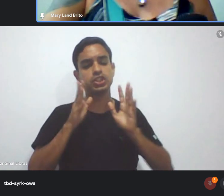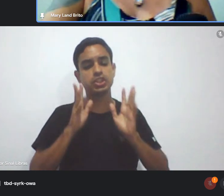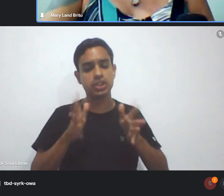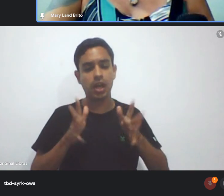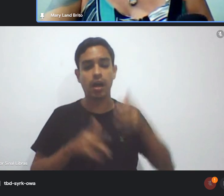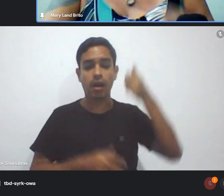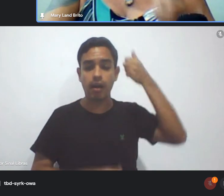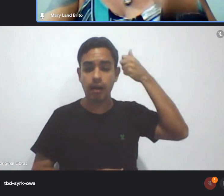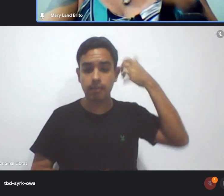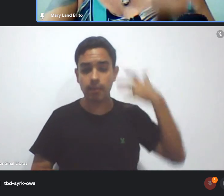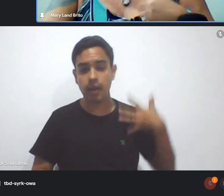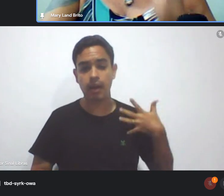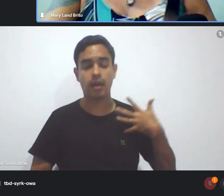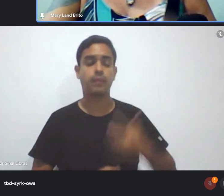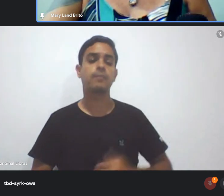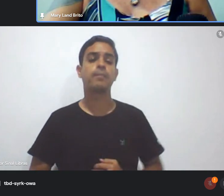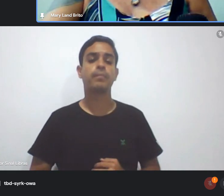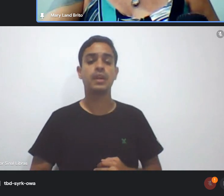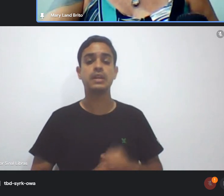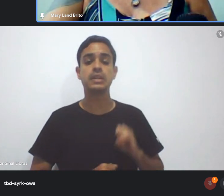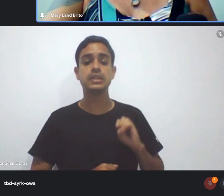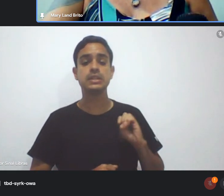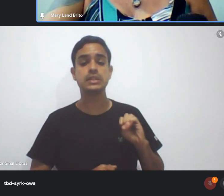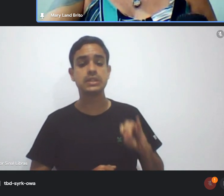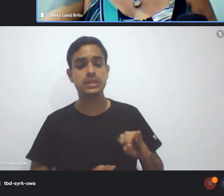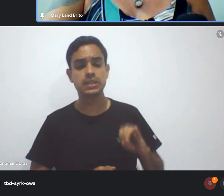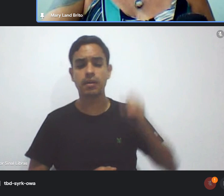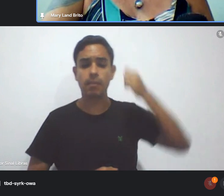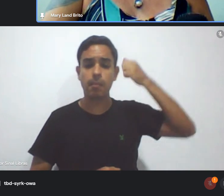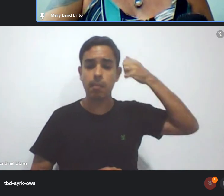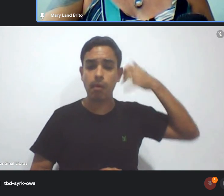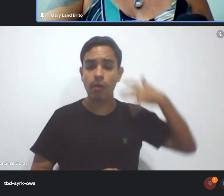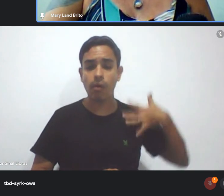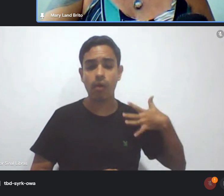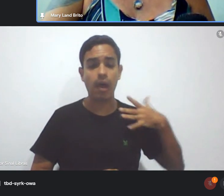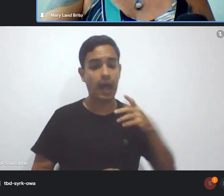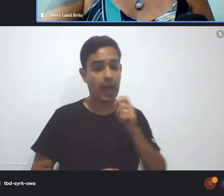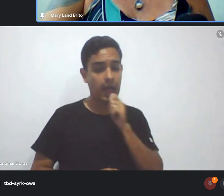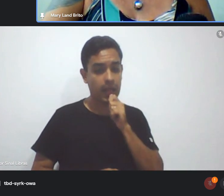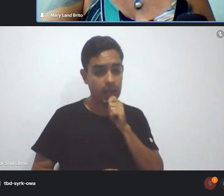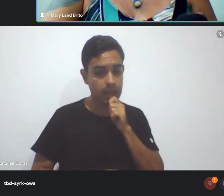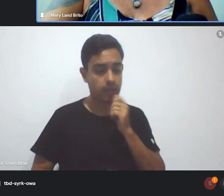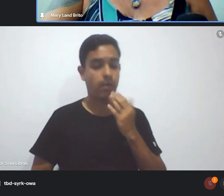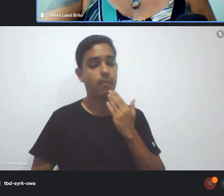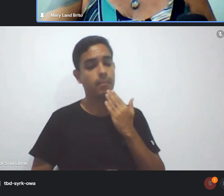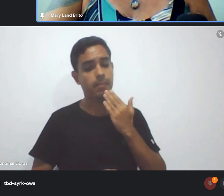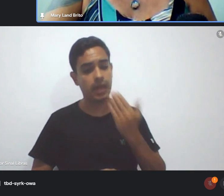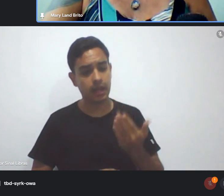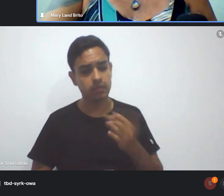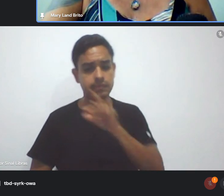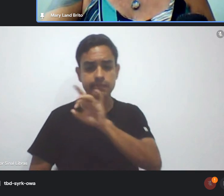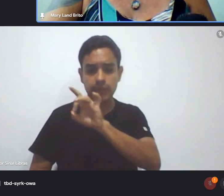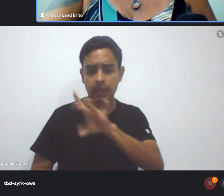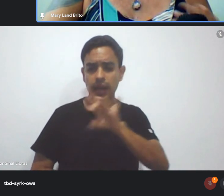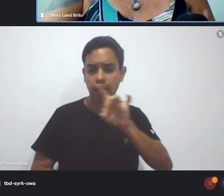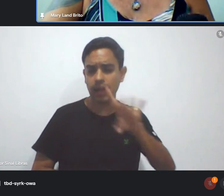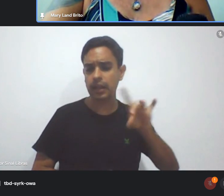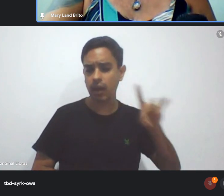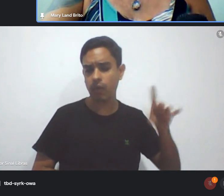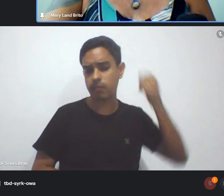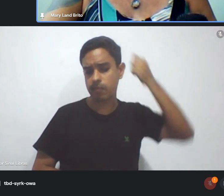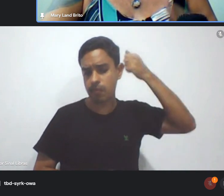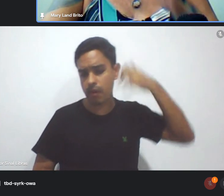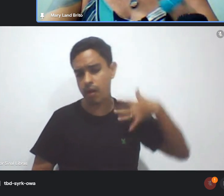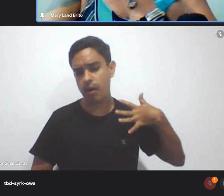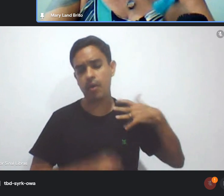se audiodescreveu. Mas quem não se audiodescreveu ainda, se audiodescrever, pode fazer uma pergunta, um